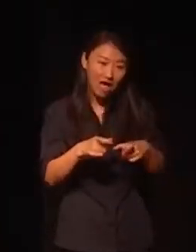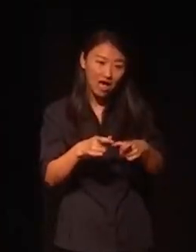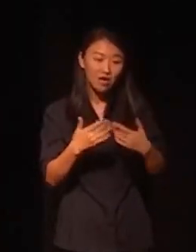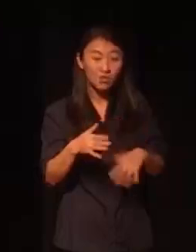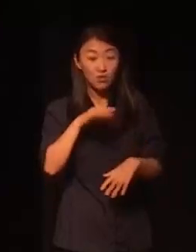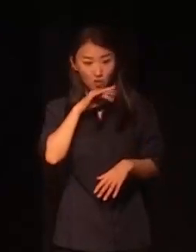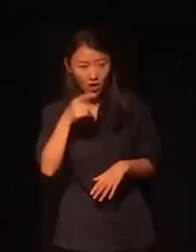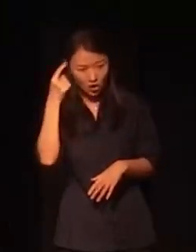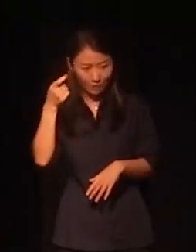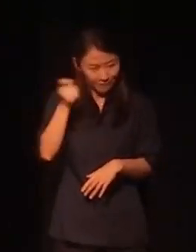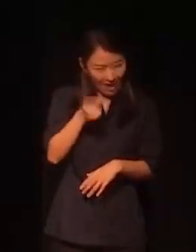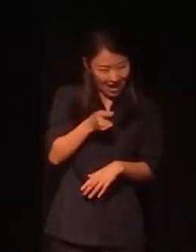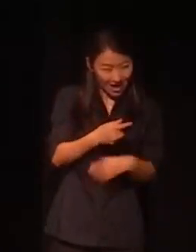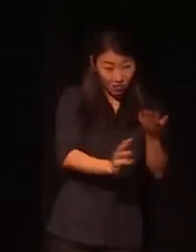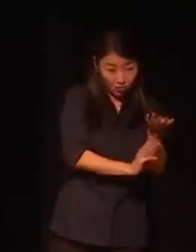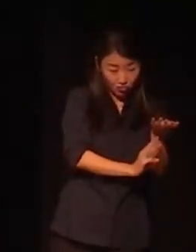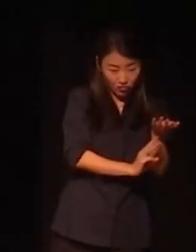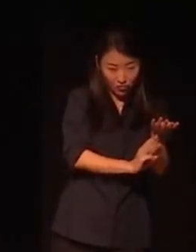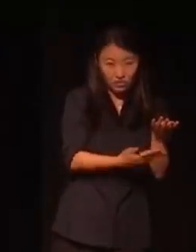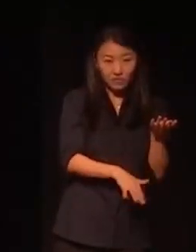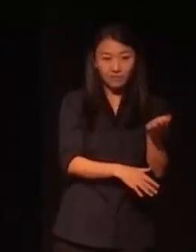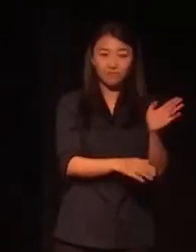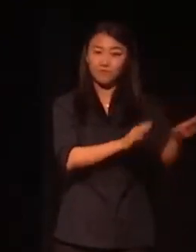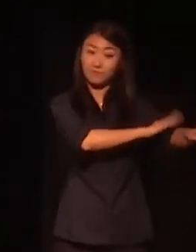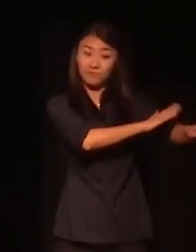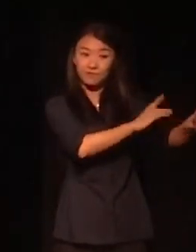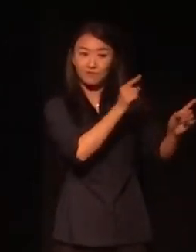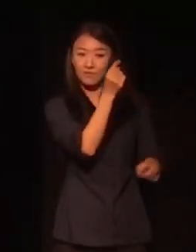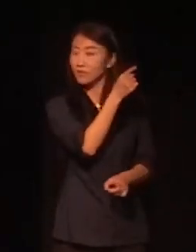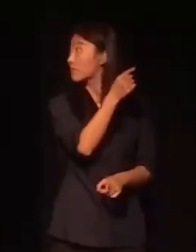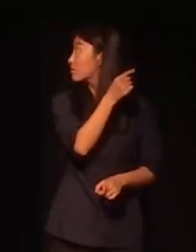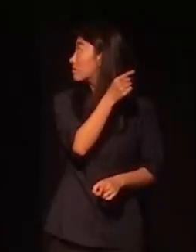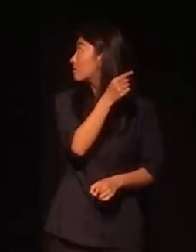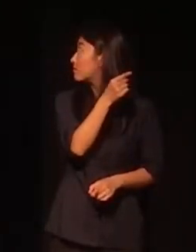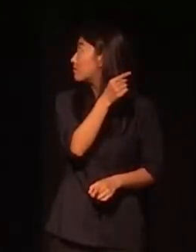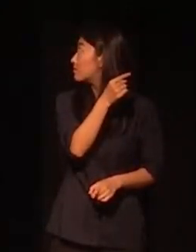quick boil something, that is 宣